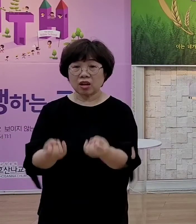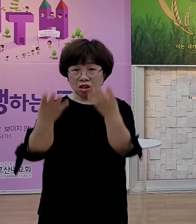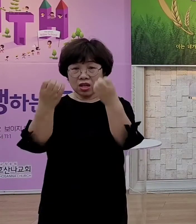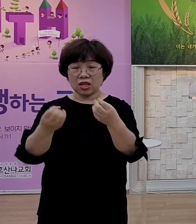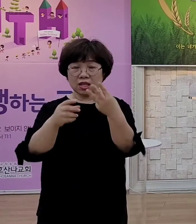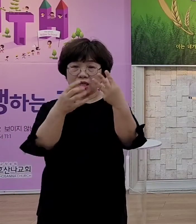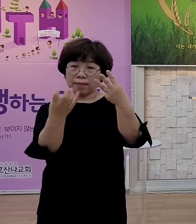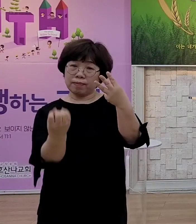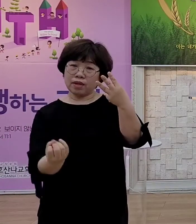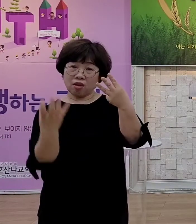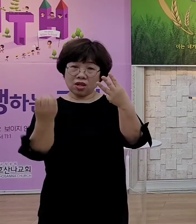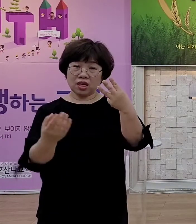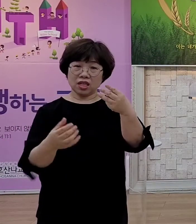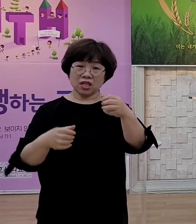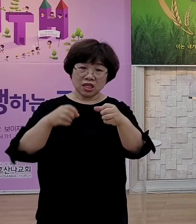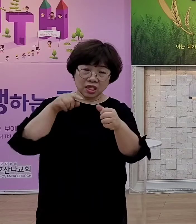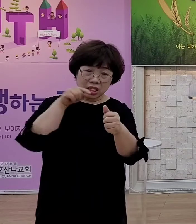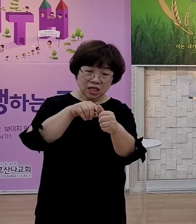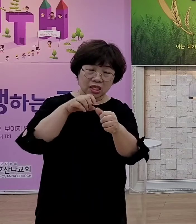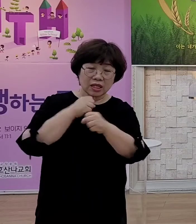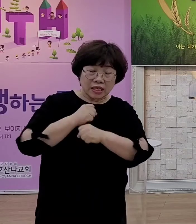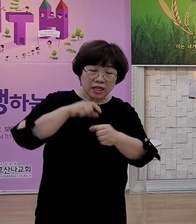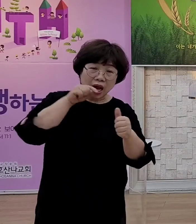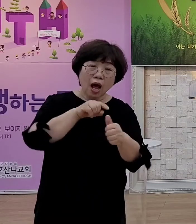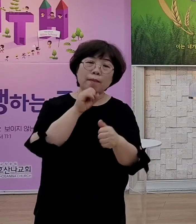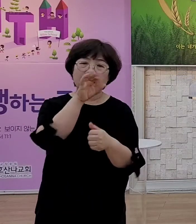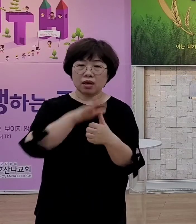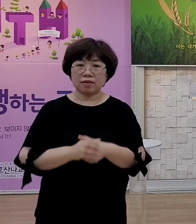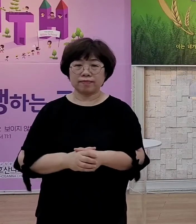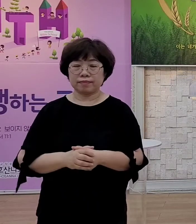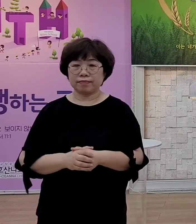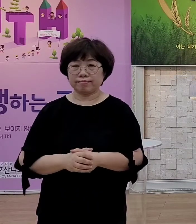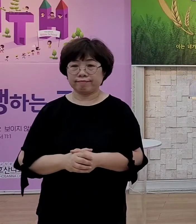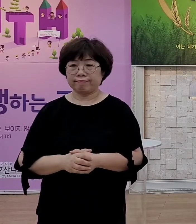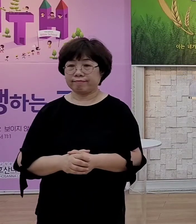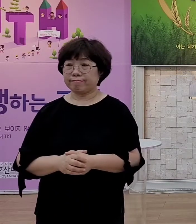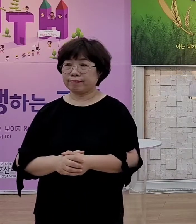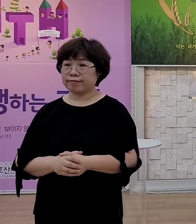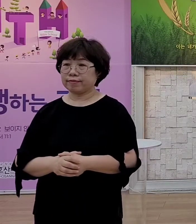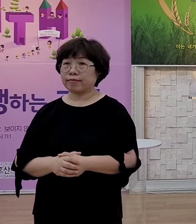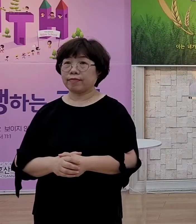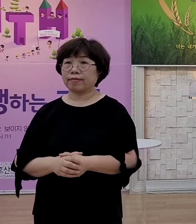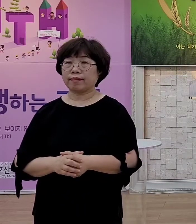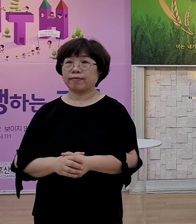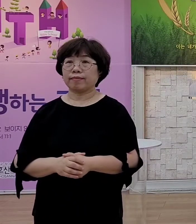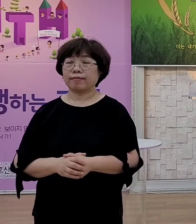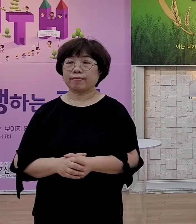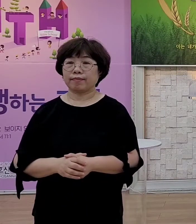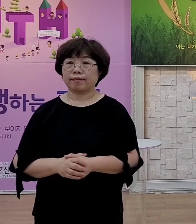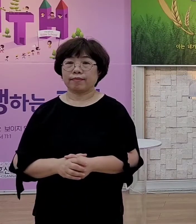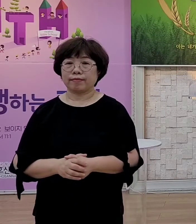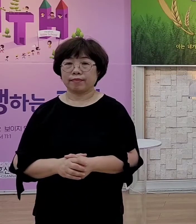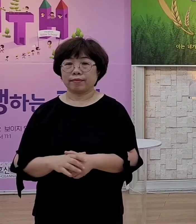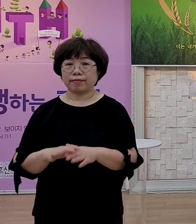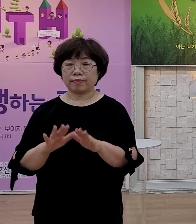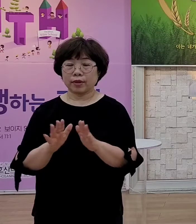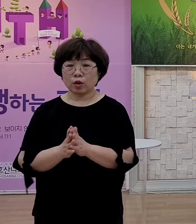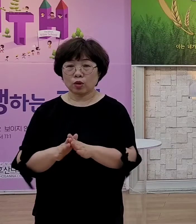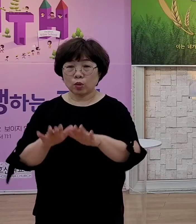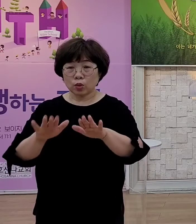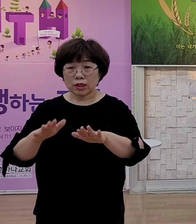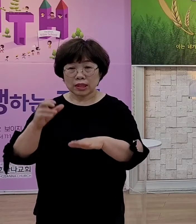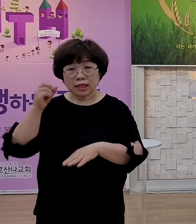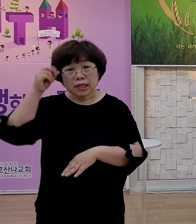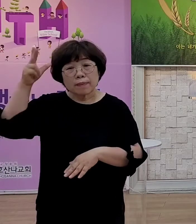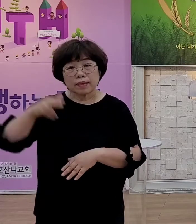하셨습니다. 그리고 제가 오늘은 잠언, 이 생뚱맞은 잠언 3장 9절 10절 말씀 읽었지만 벌써 제가 8번, 9번을